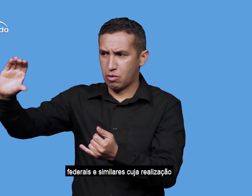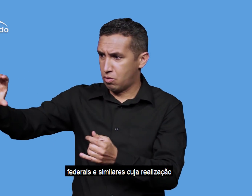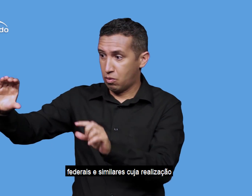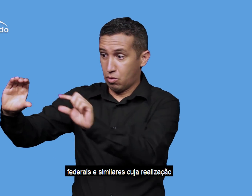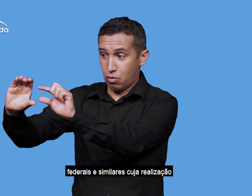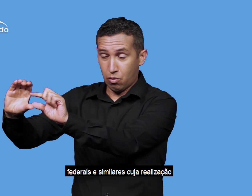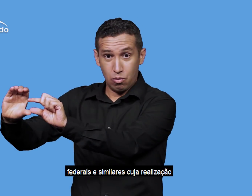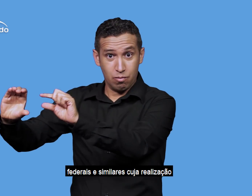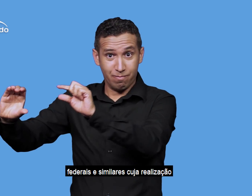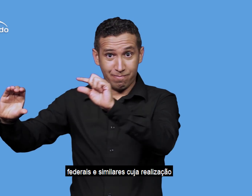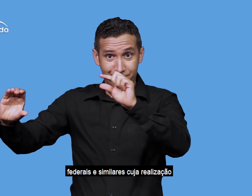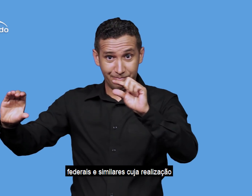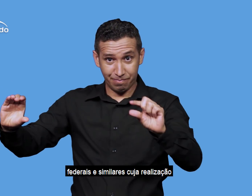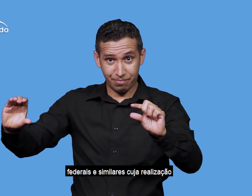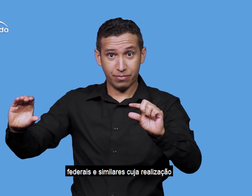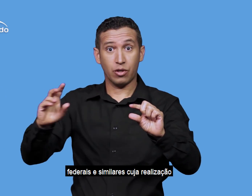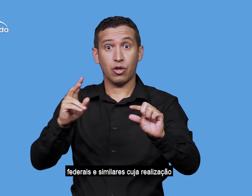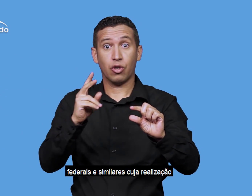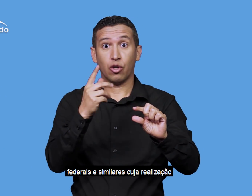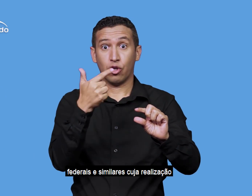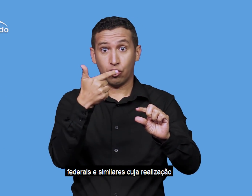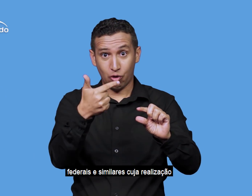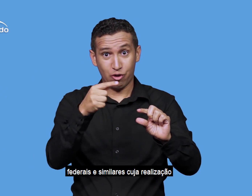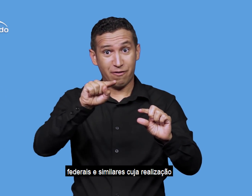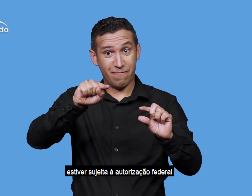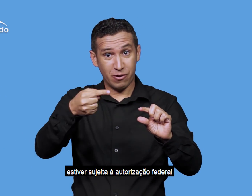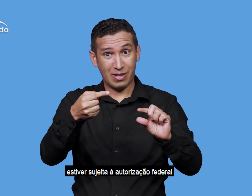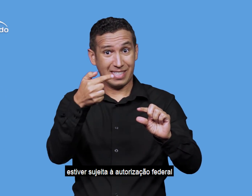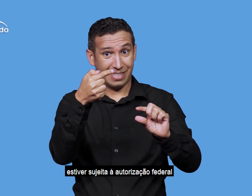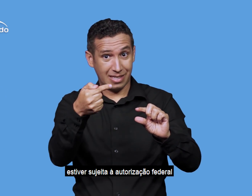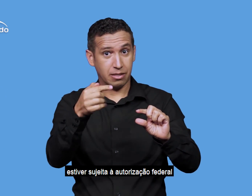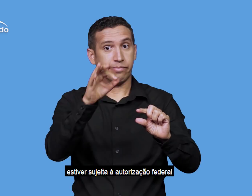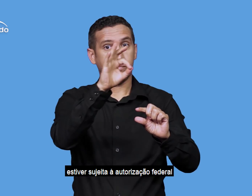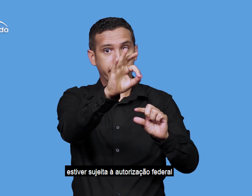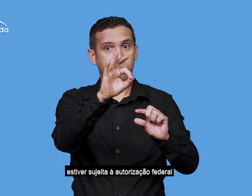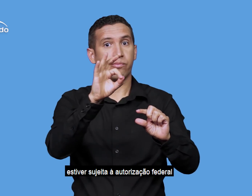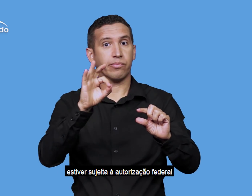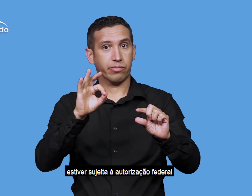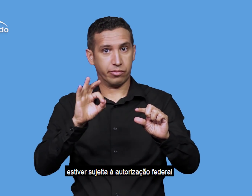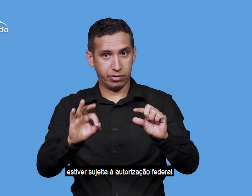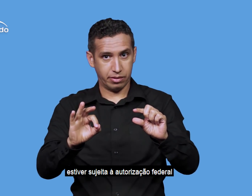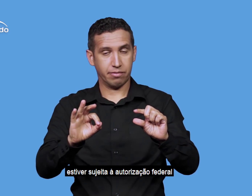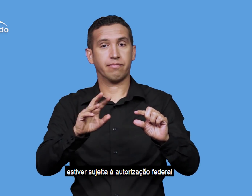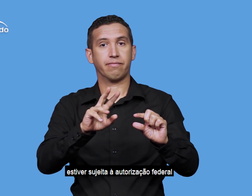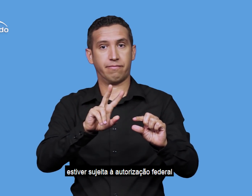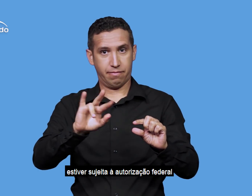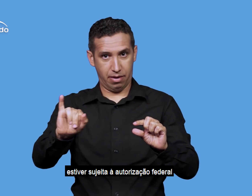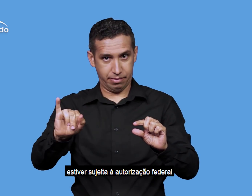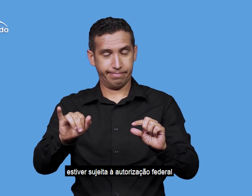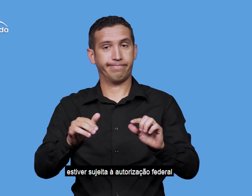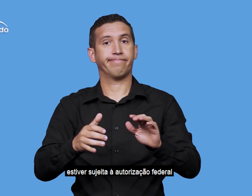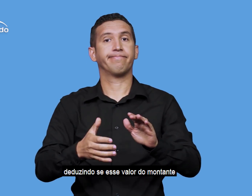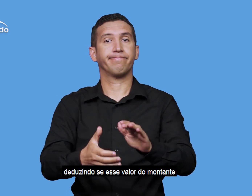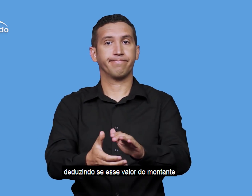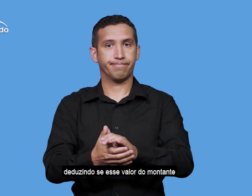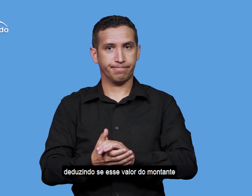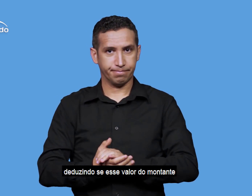federais e similares cuja realização estiver sujeita à autorização federal deduzindo se